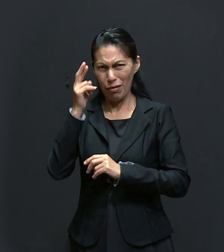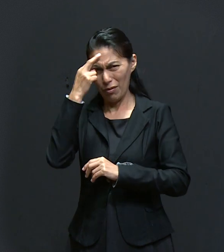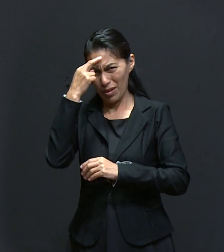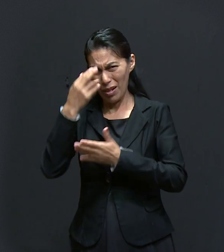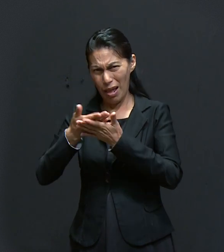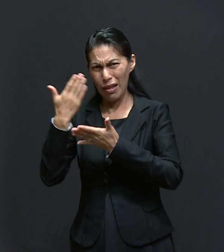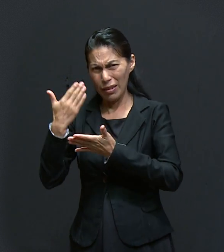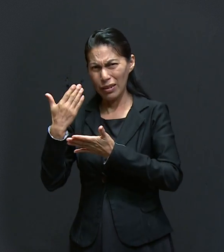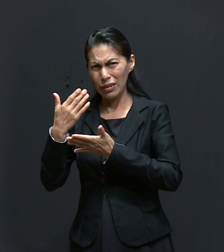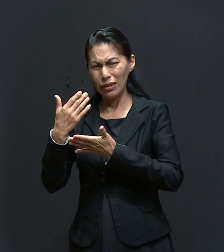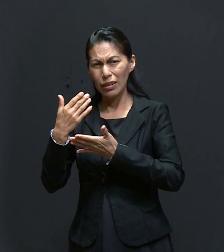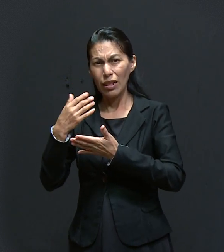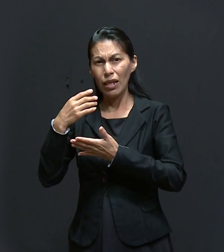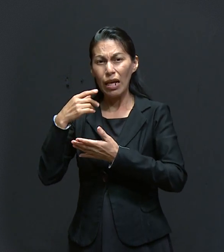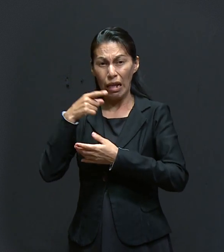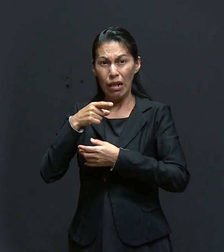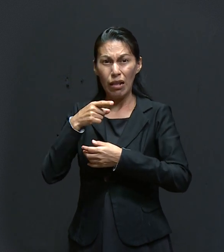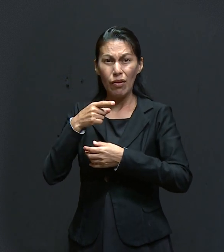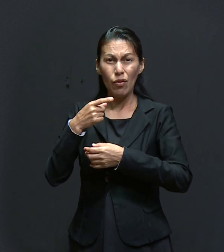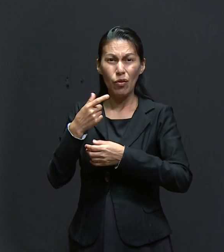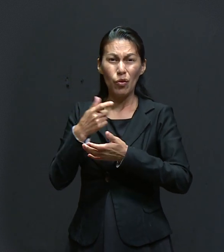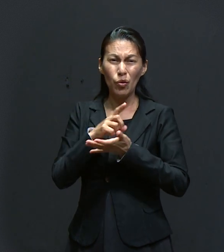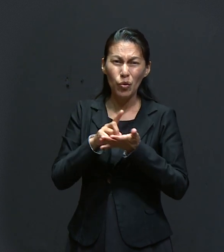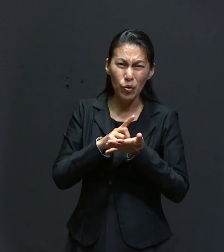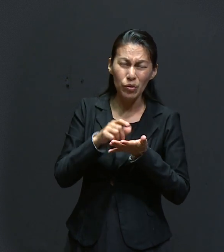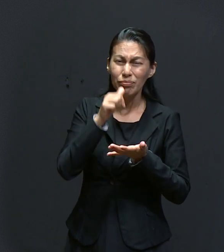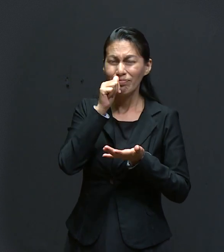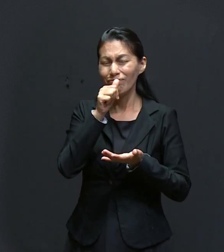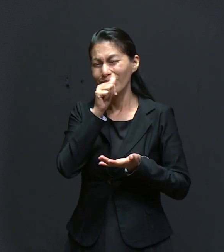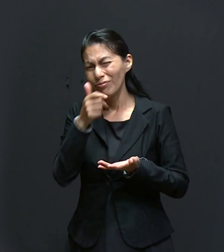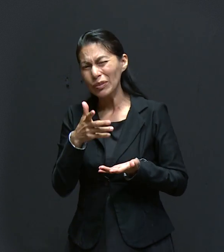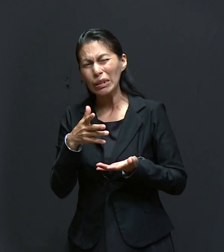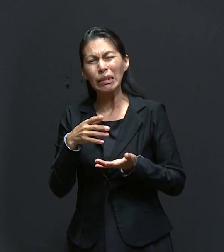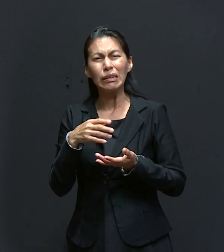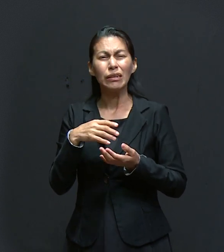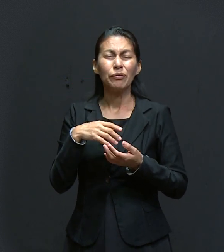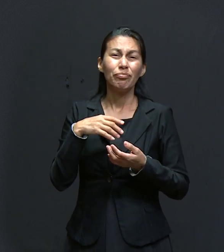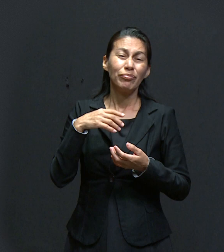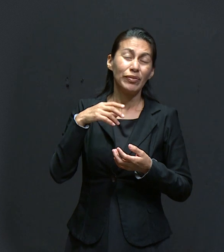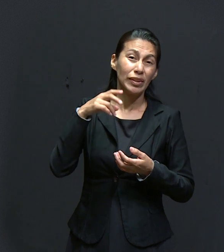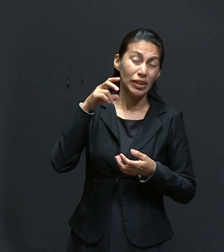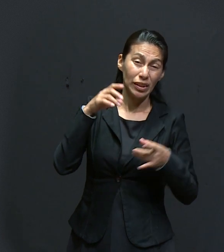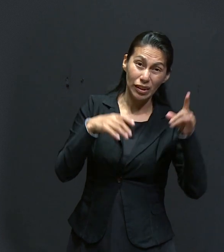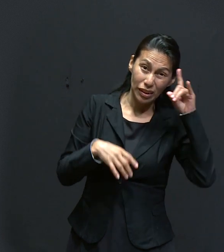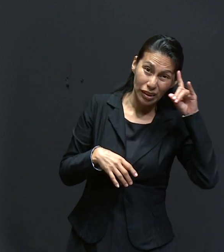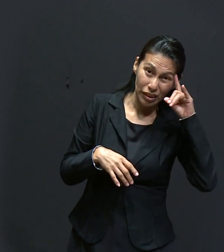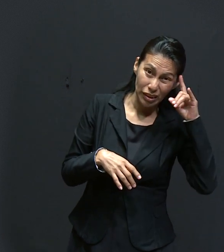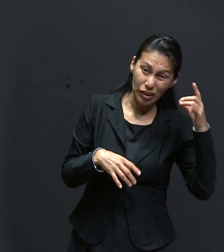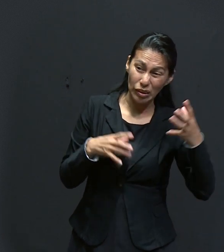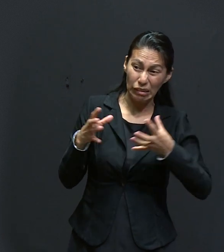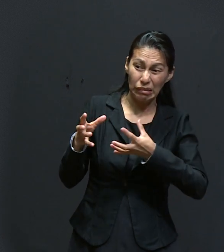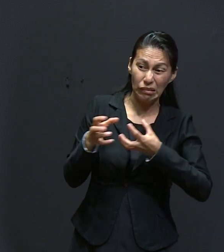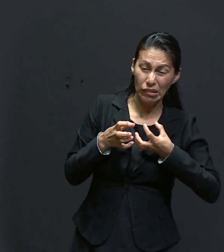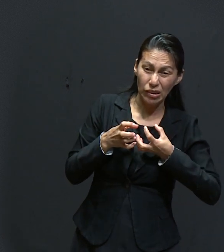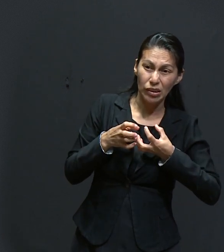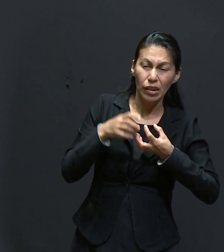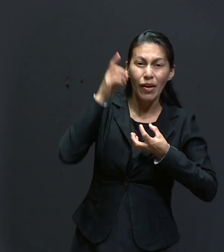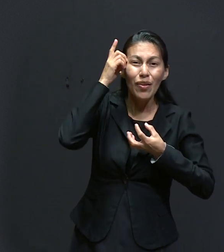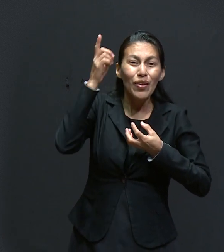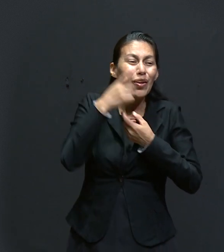fue sacado por la gracia de dios de las garras del vicio de la adicción